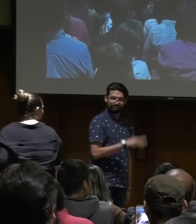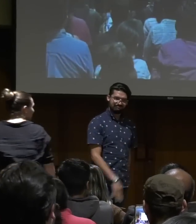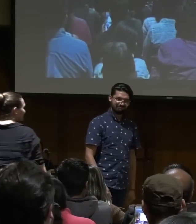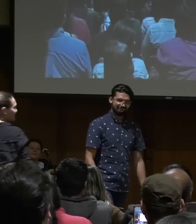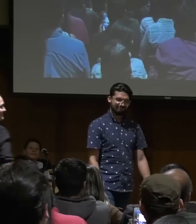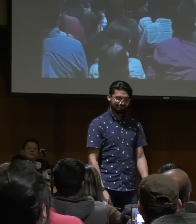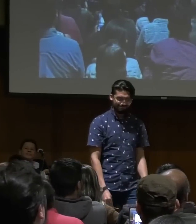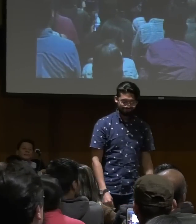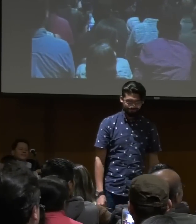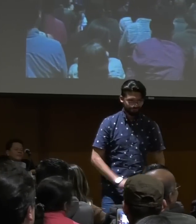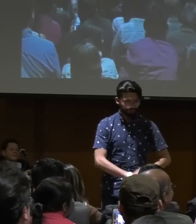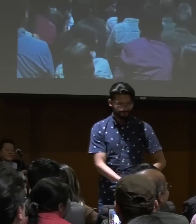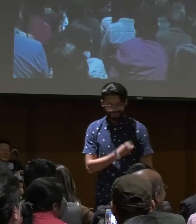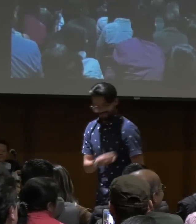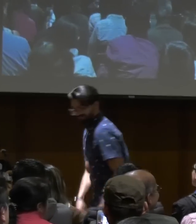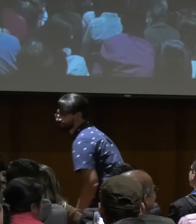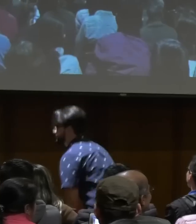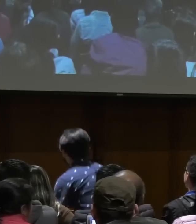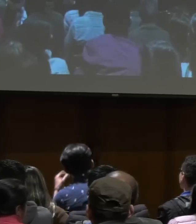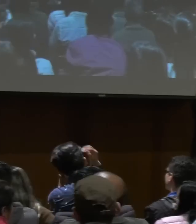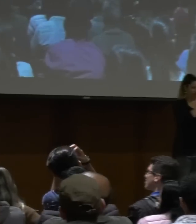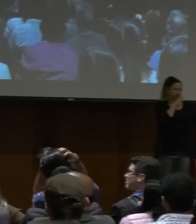Voy a circular este micrófono ya un momentico, te doy la palabra.